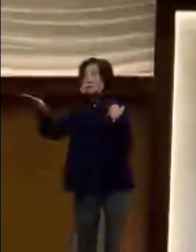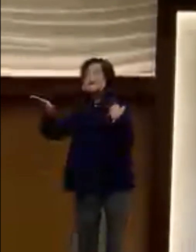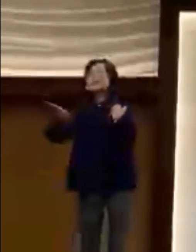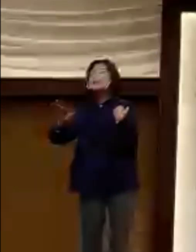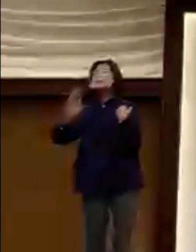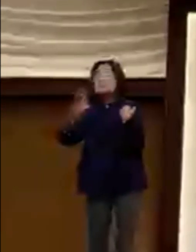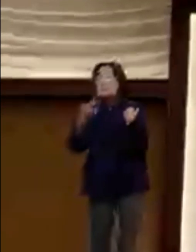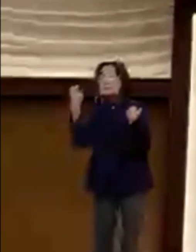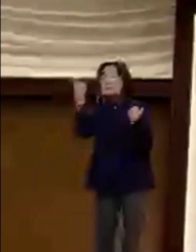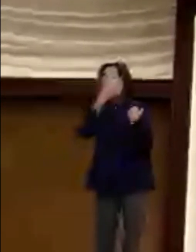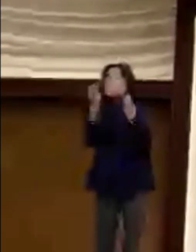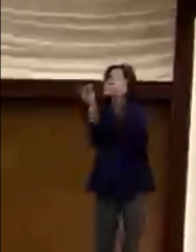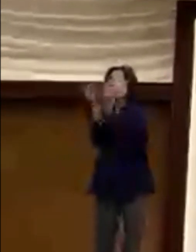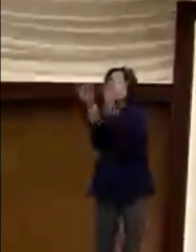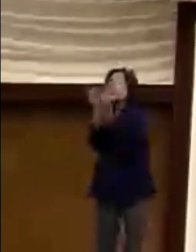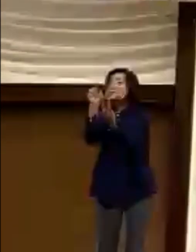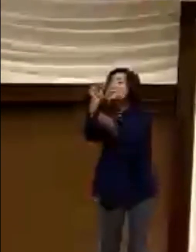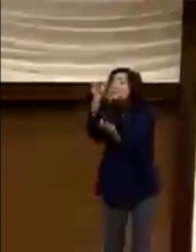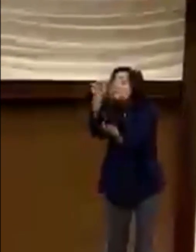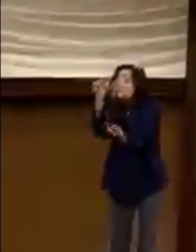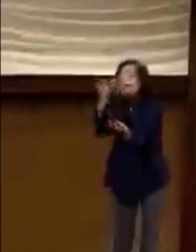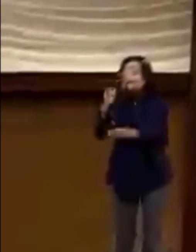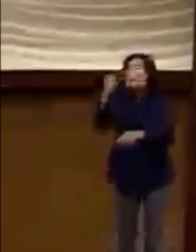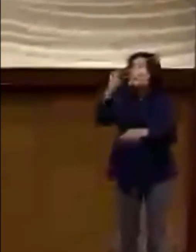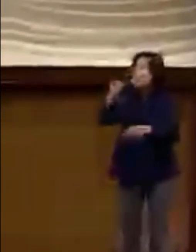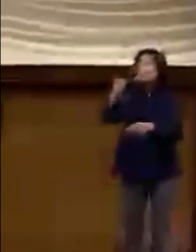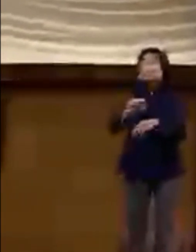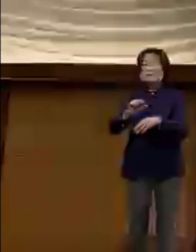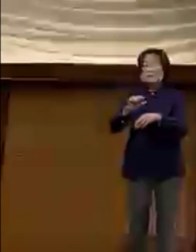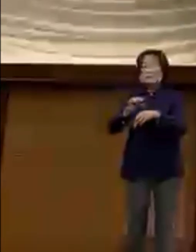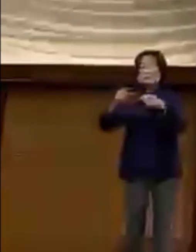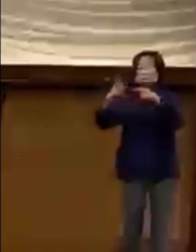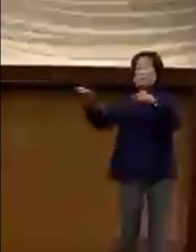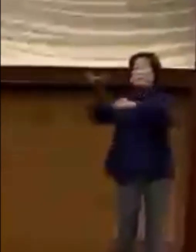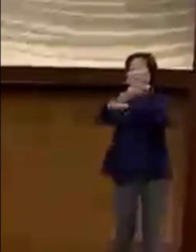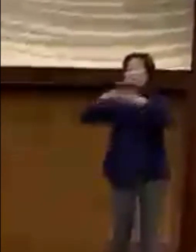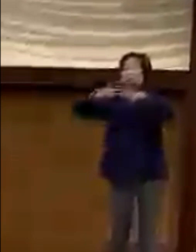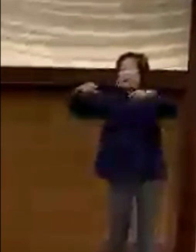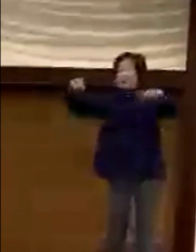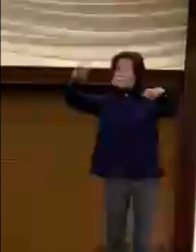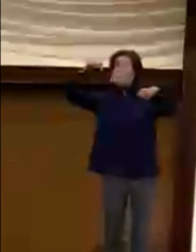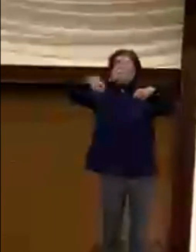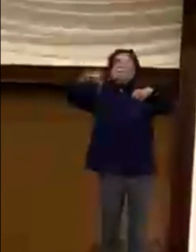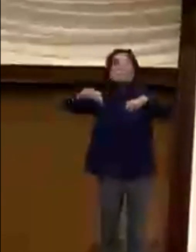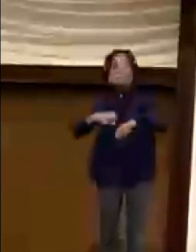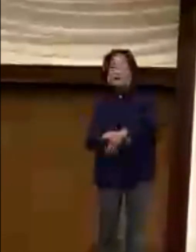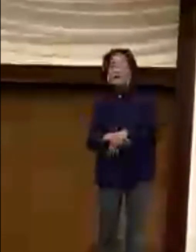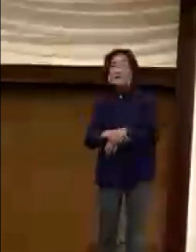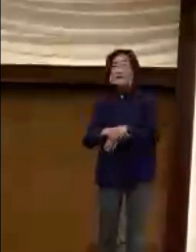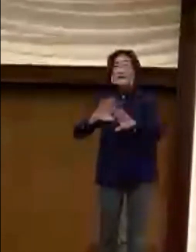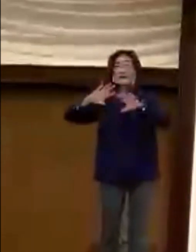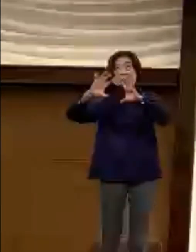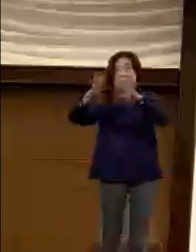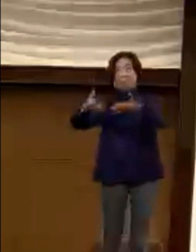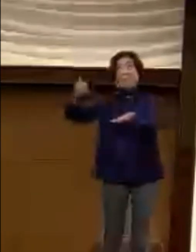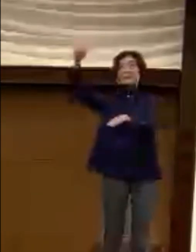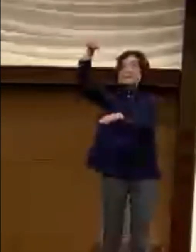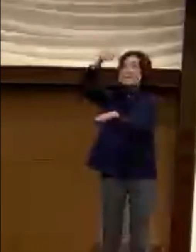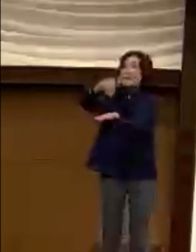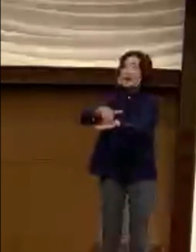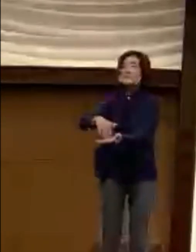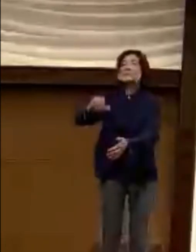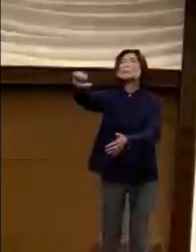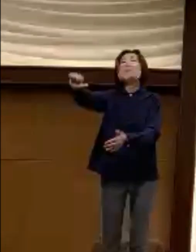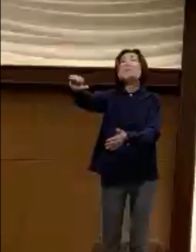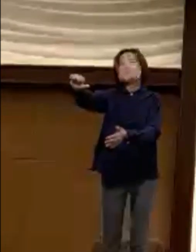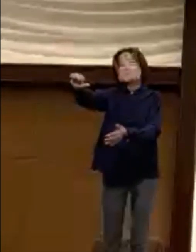ど検査圧倒的足りないんです。世界で島国であるにもかかわらず、世界でワースト